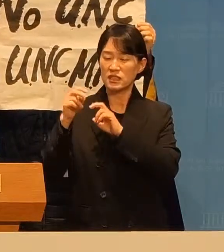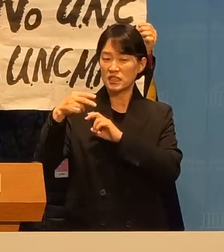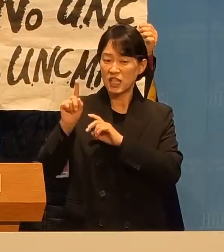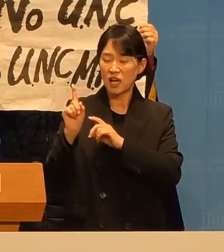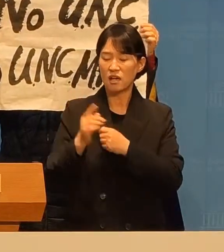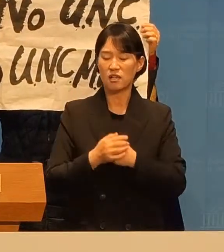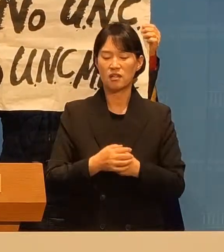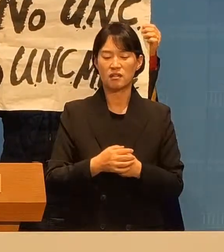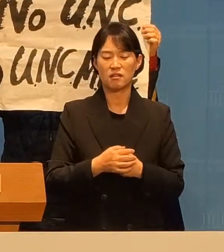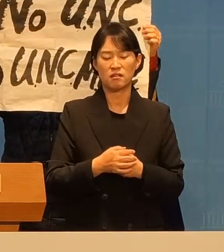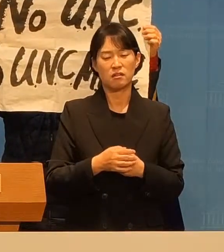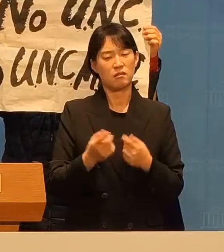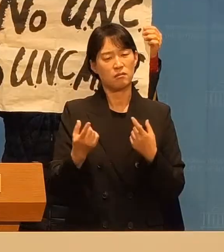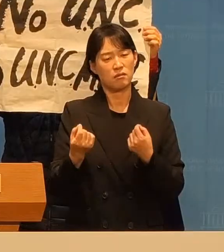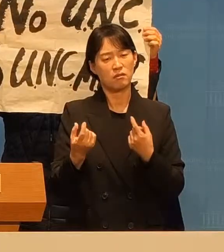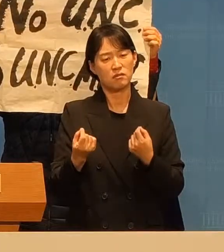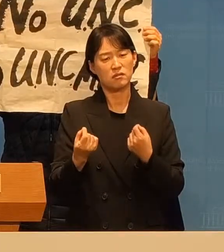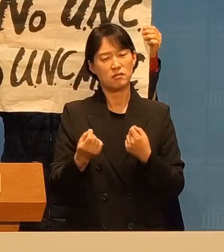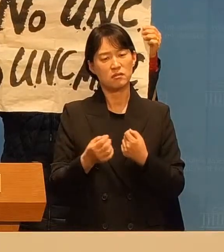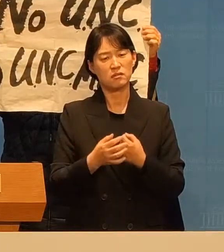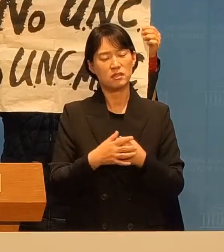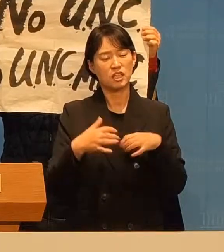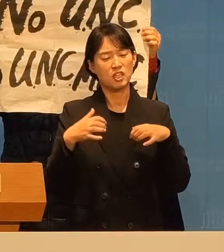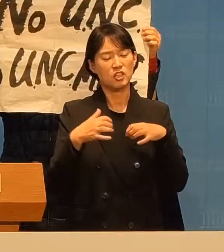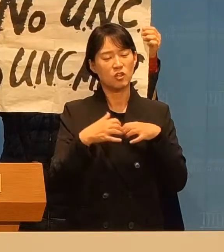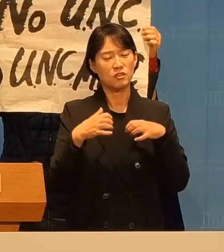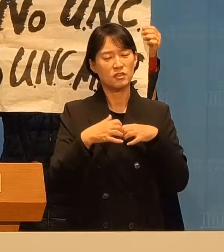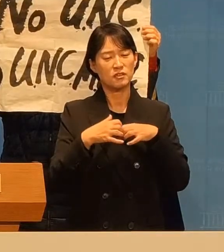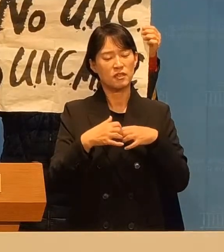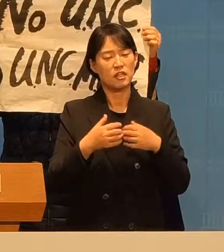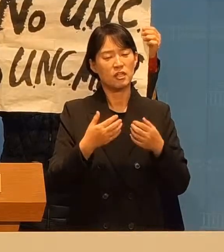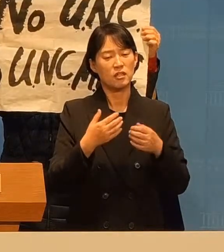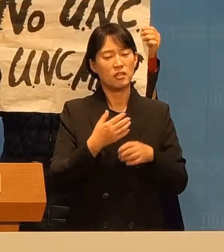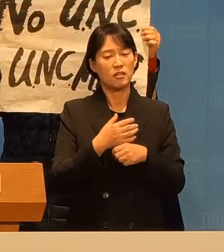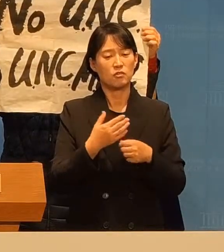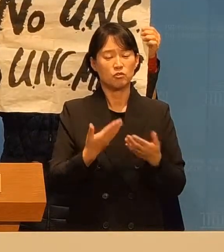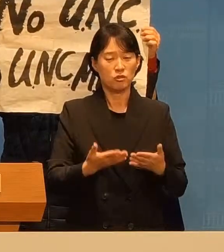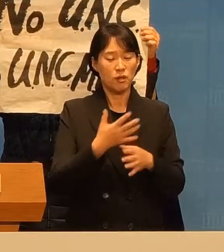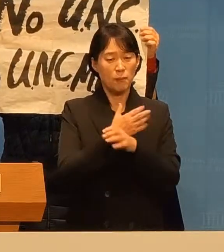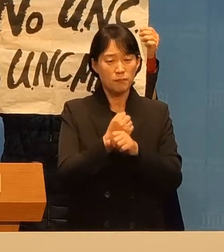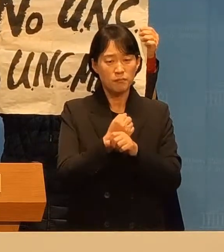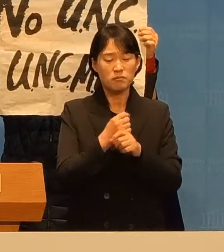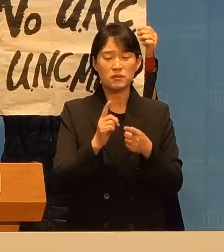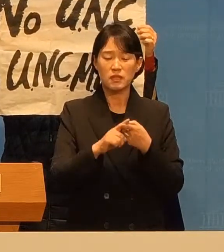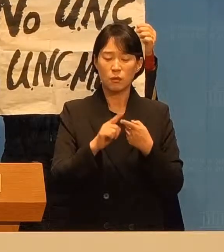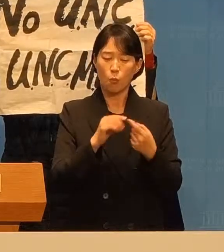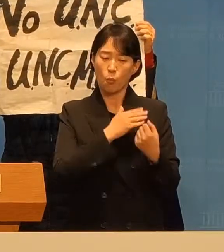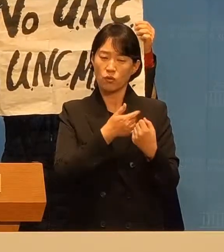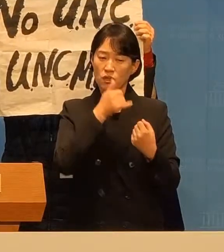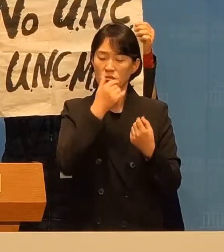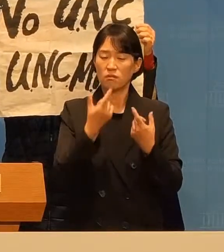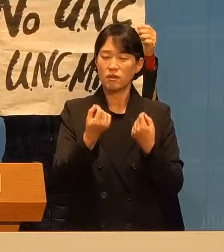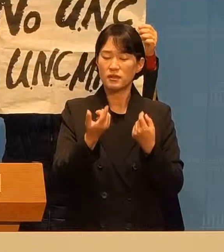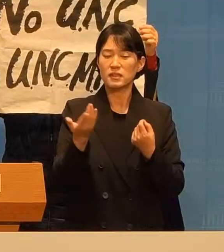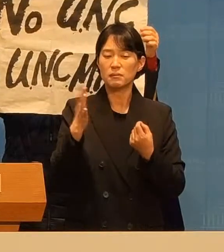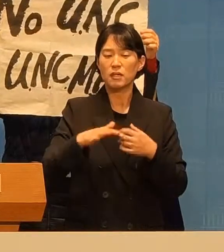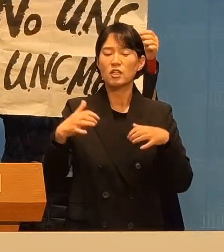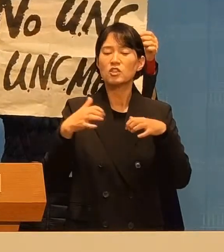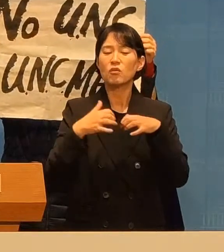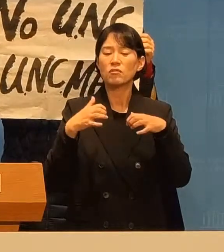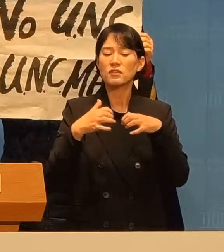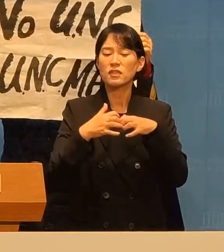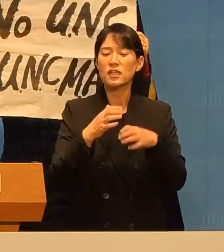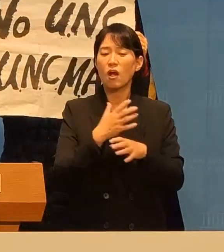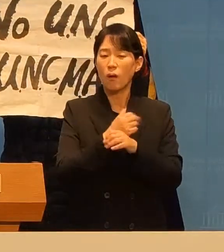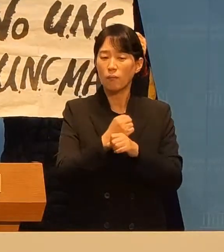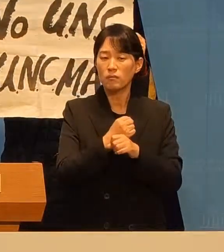이런 정전협정을 통해서 유엔사가 자신들의 권한을 행사하는 것 같지만 정전협정에 의해서